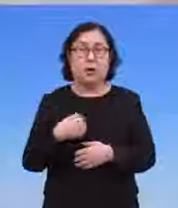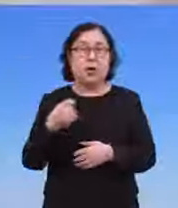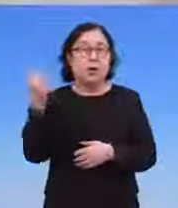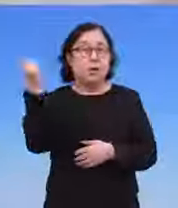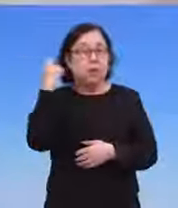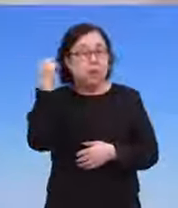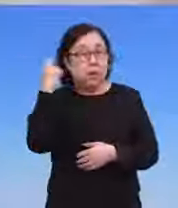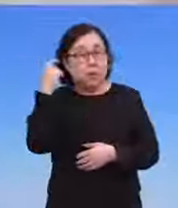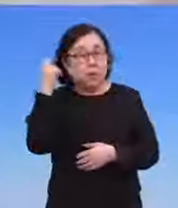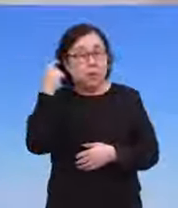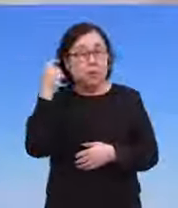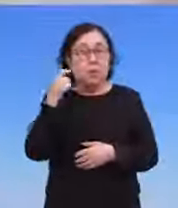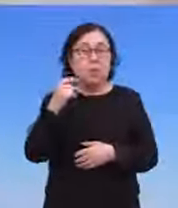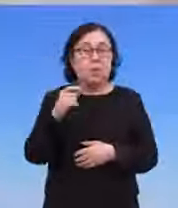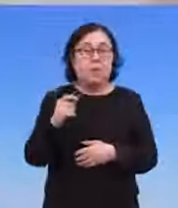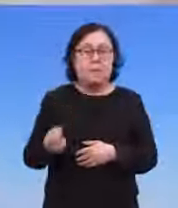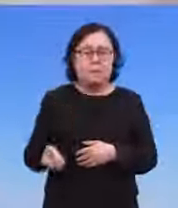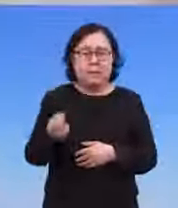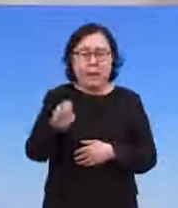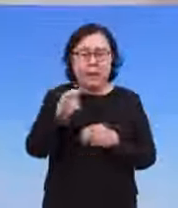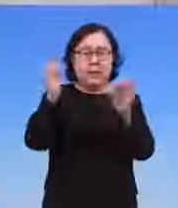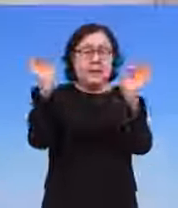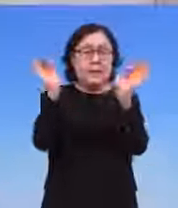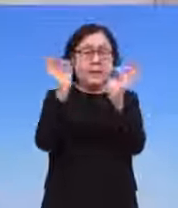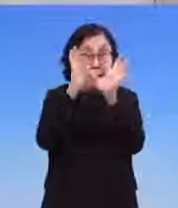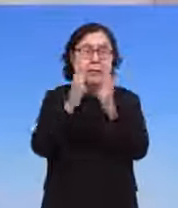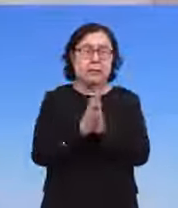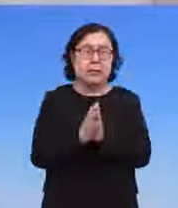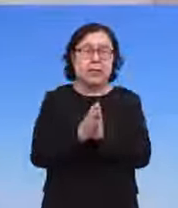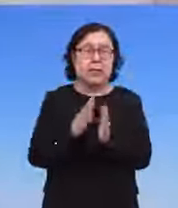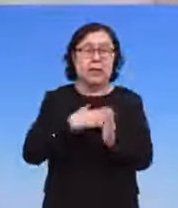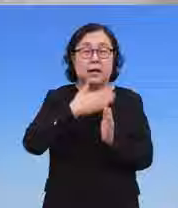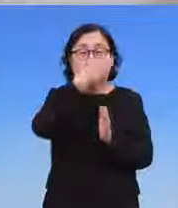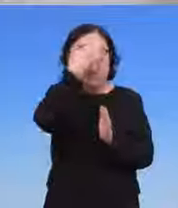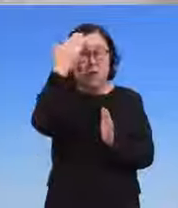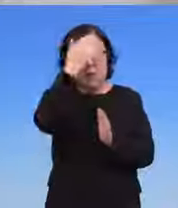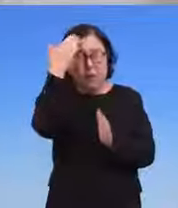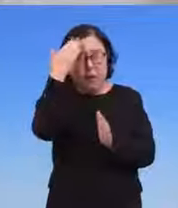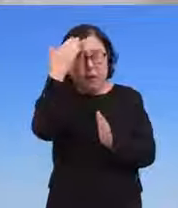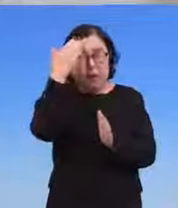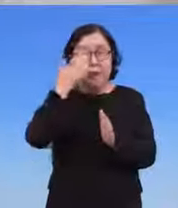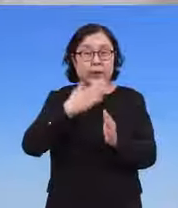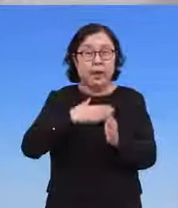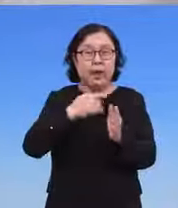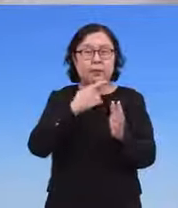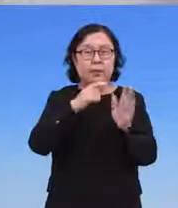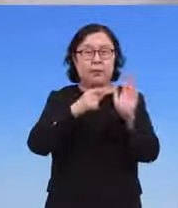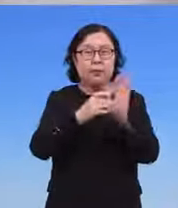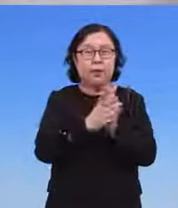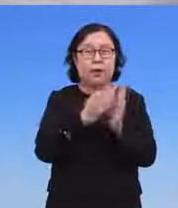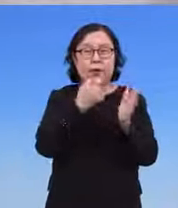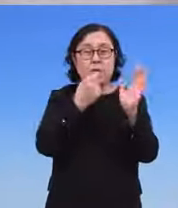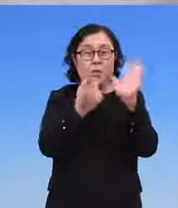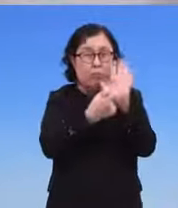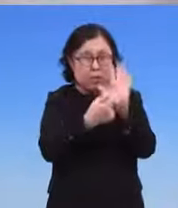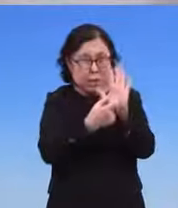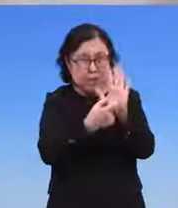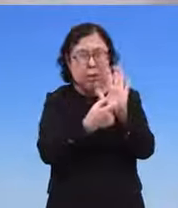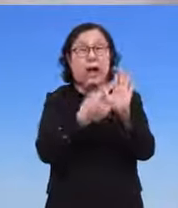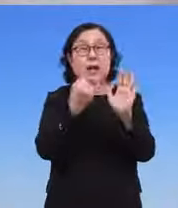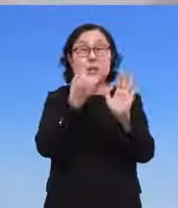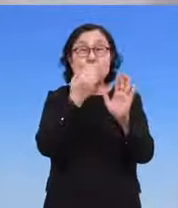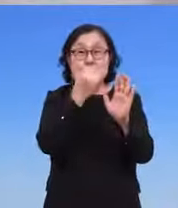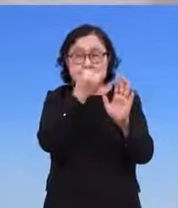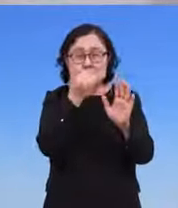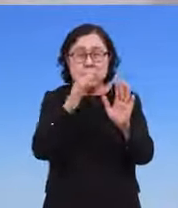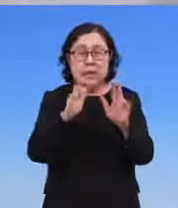건데, 내가 무슨 한 30대만 돼도 뭐 어떻게 나 그런 사람 아니라고 해보겠는데요. 이제 60 아닙니까? 이제 곧